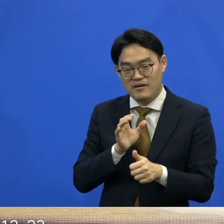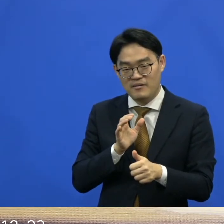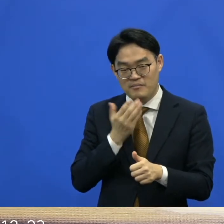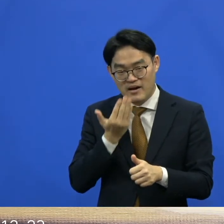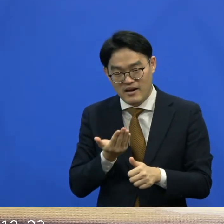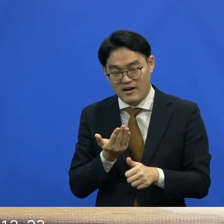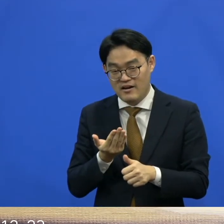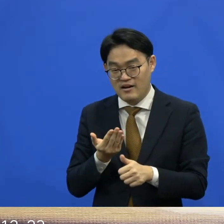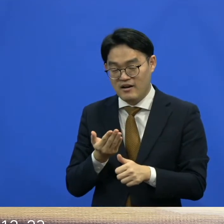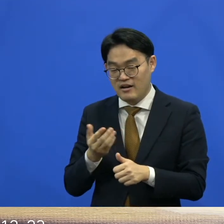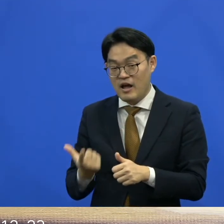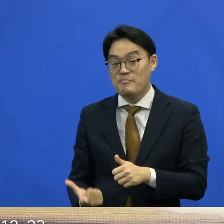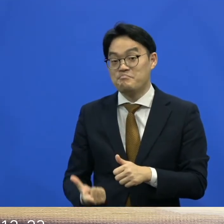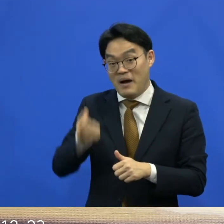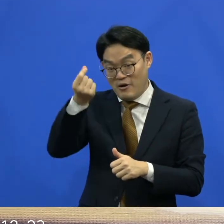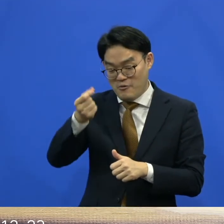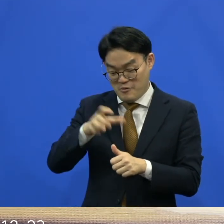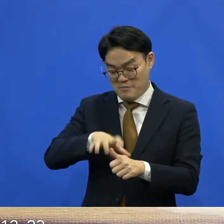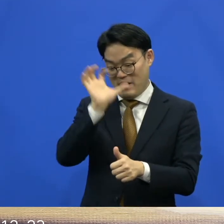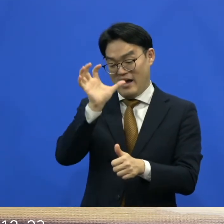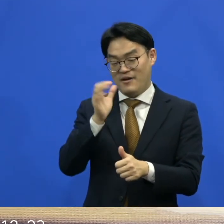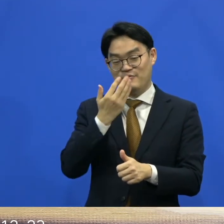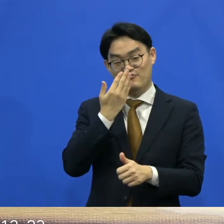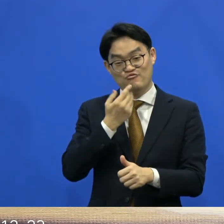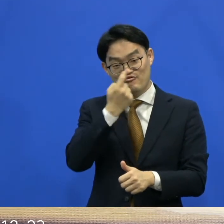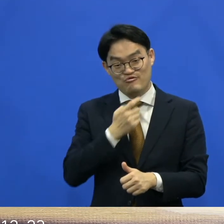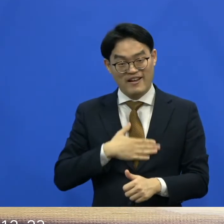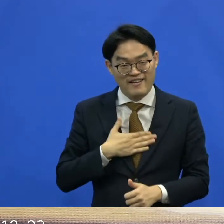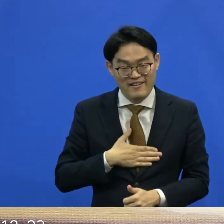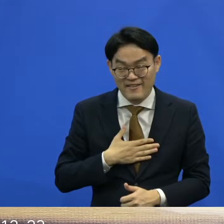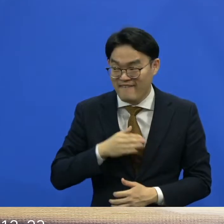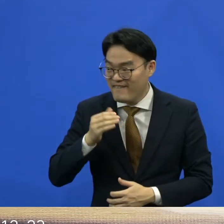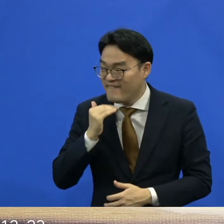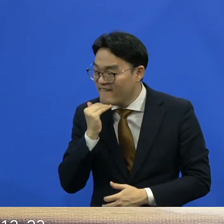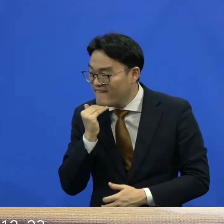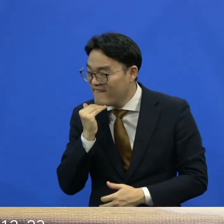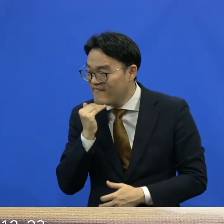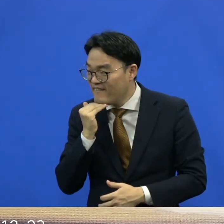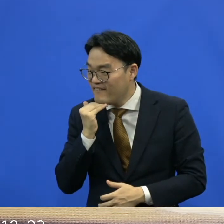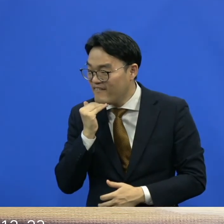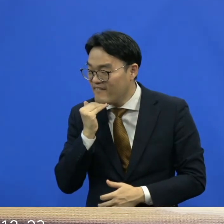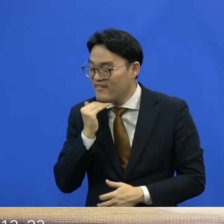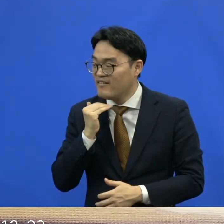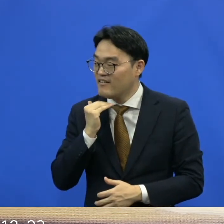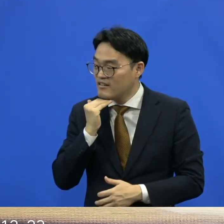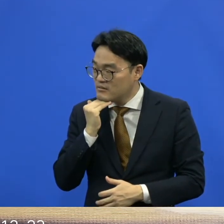금방 연락이 올 것처럼 믿었어요. 근데 안 오는 거예요.